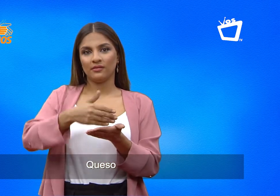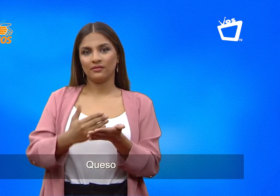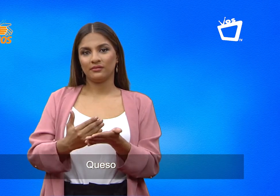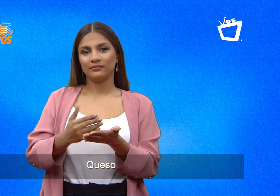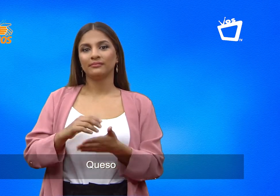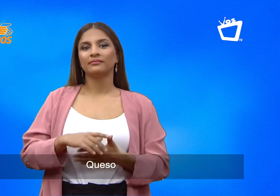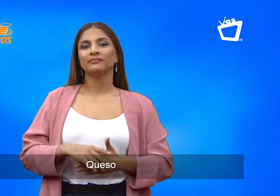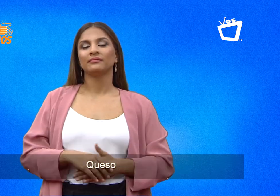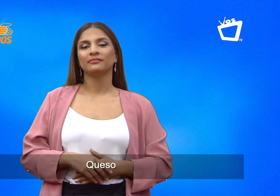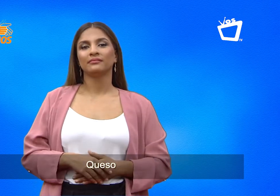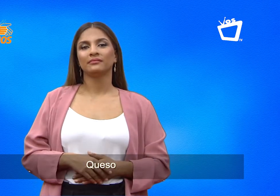Queso.